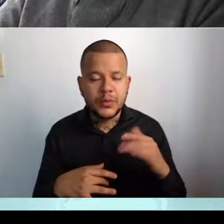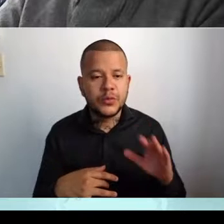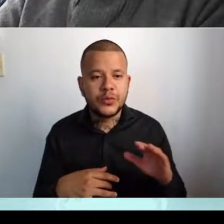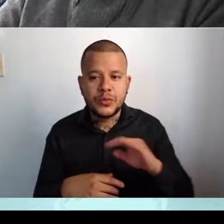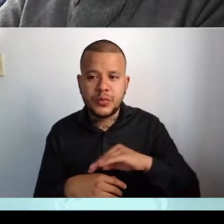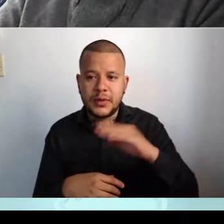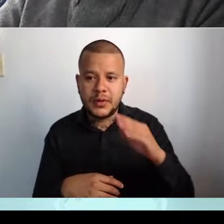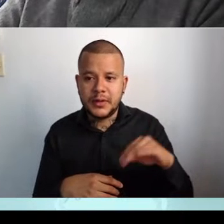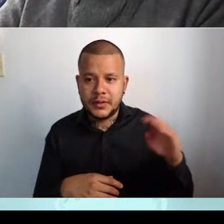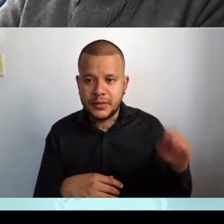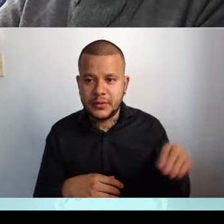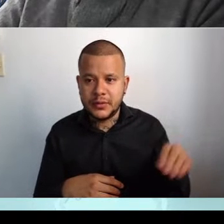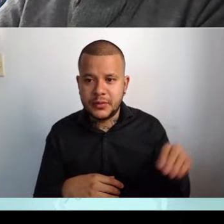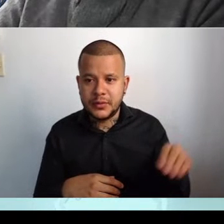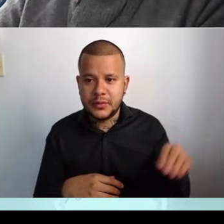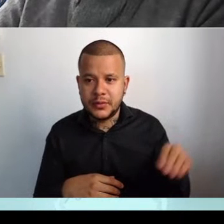Antioquia,